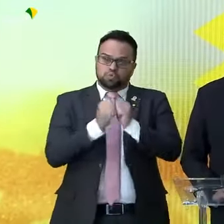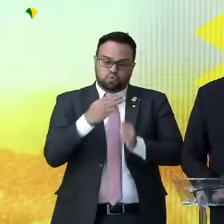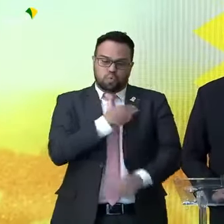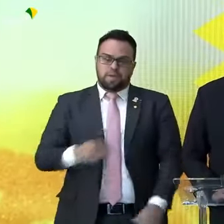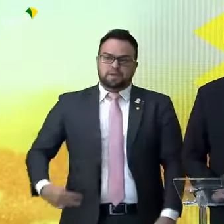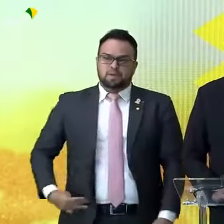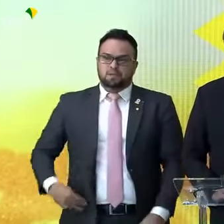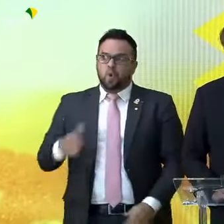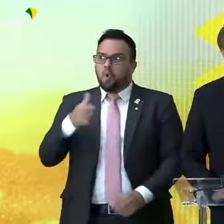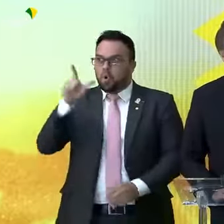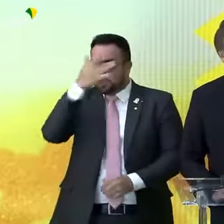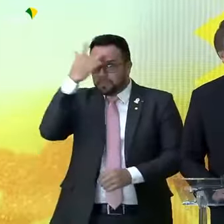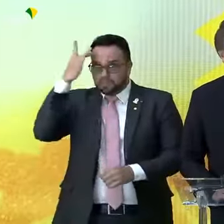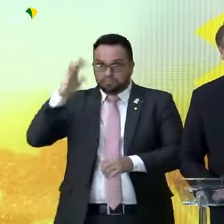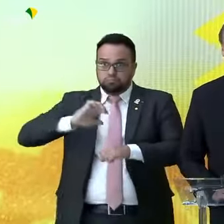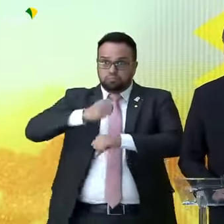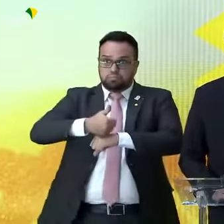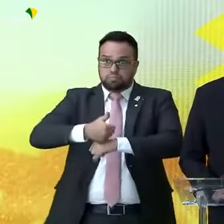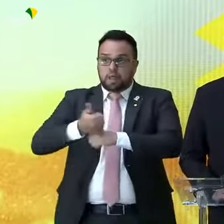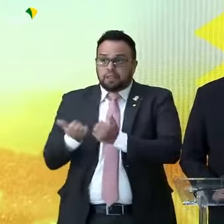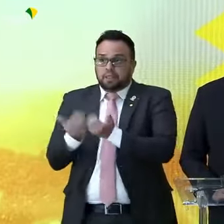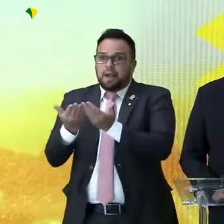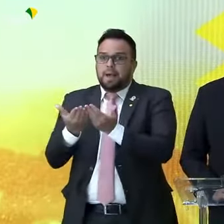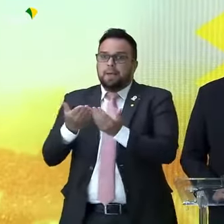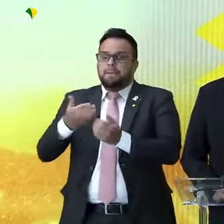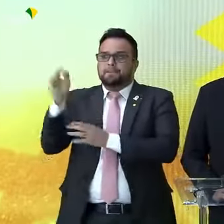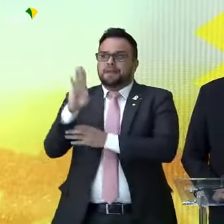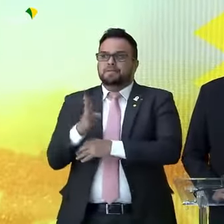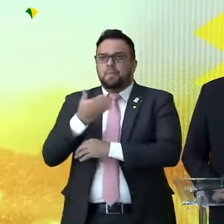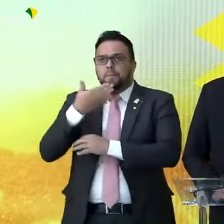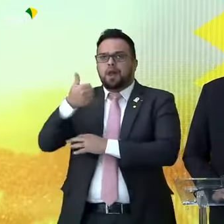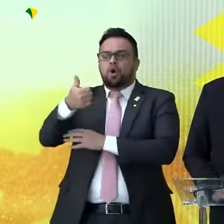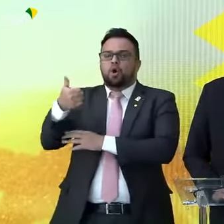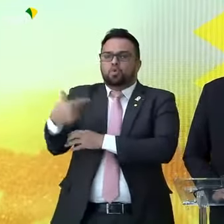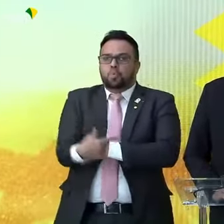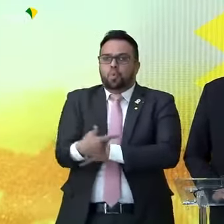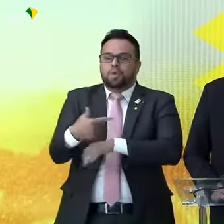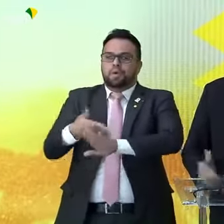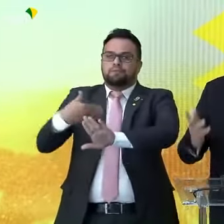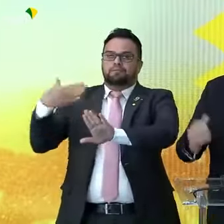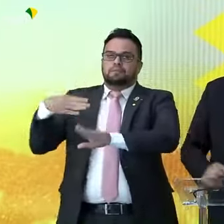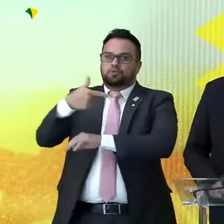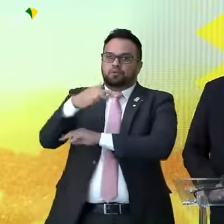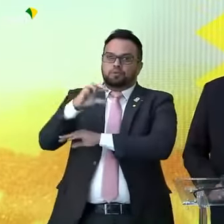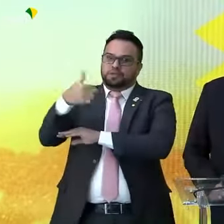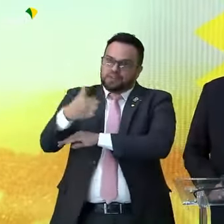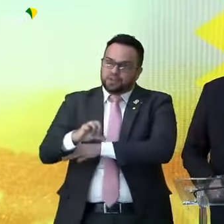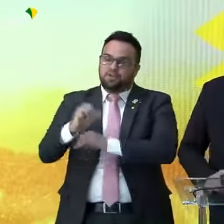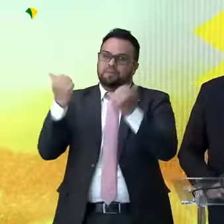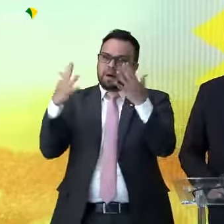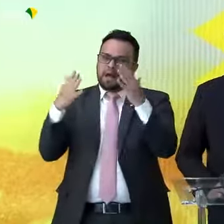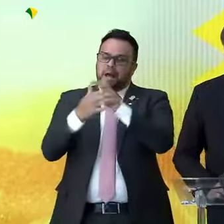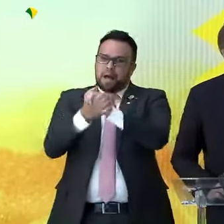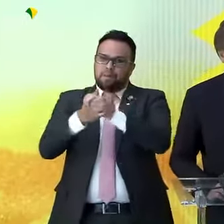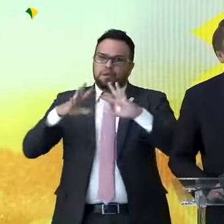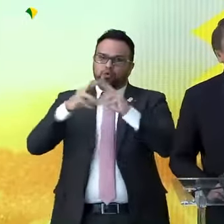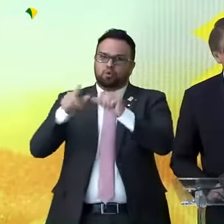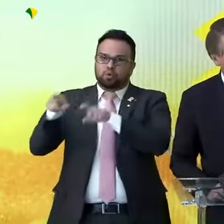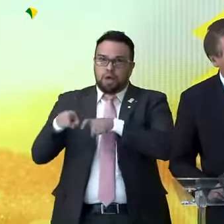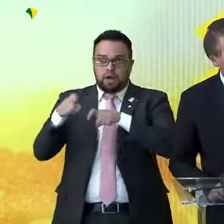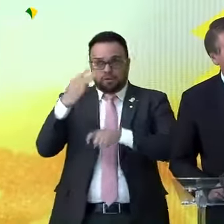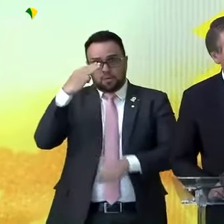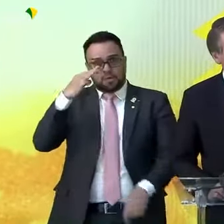e colaboradores o Brasil muito melhor do que aquele que recebi em janeiro 2009 Parabéns a todos para